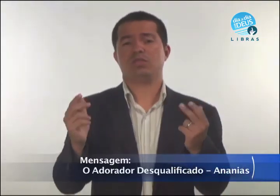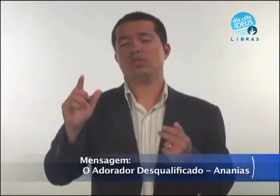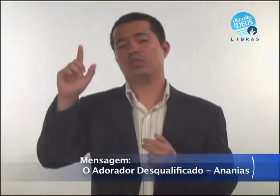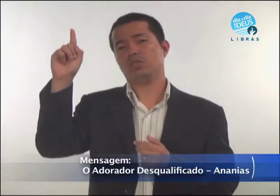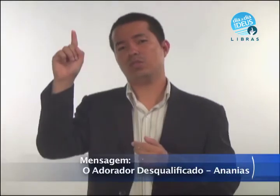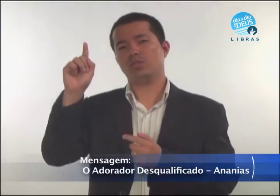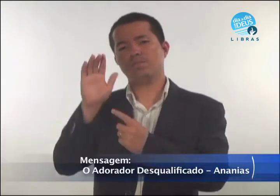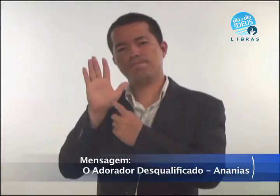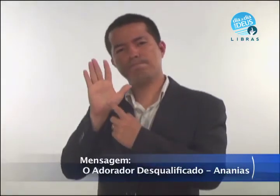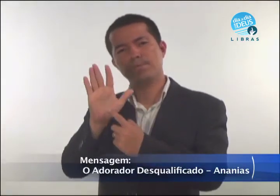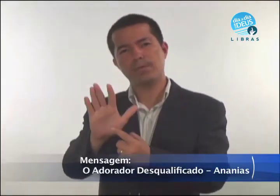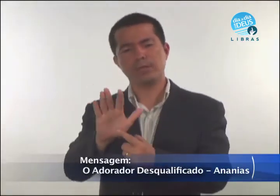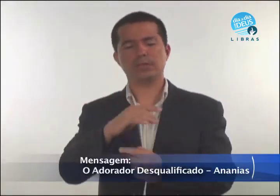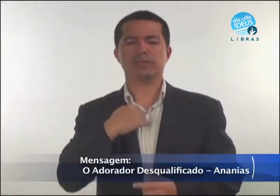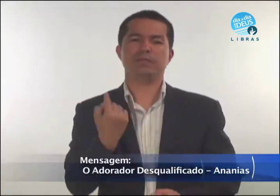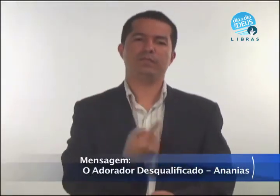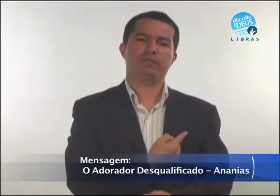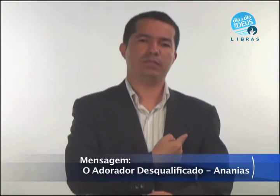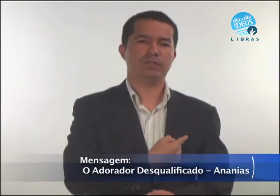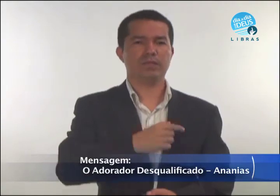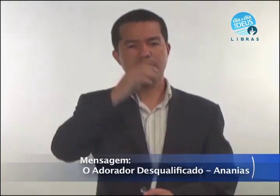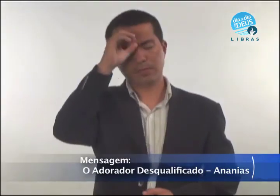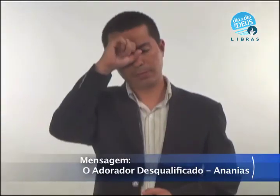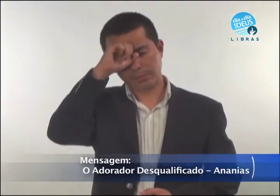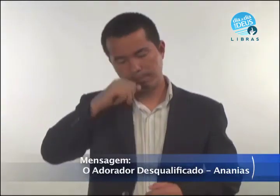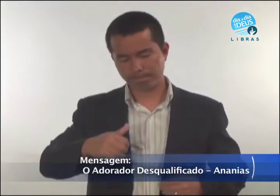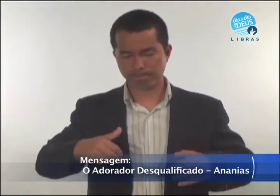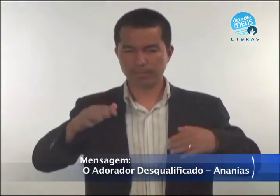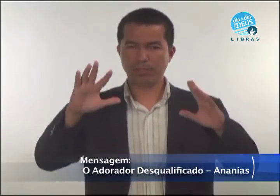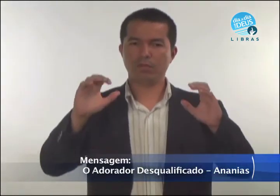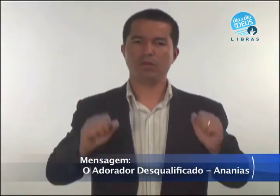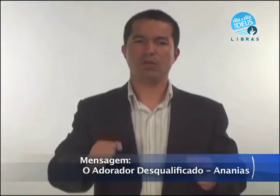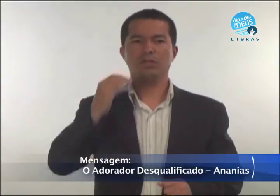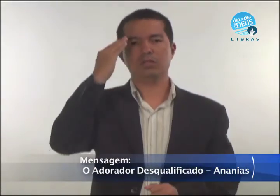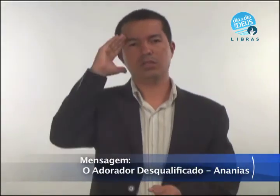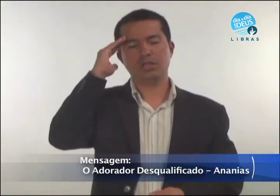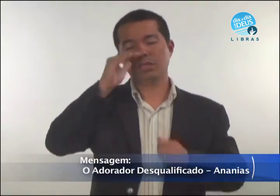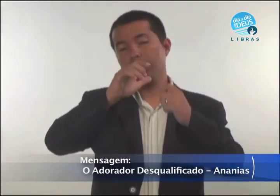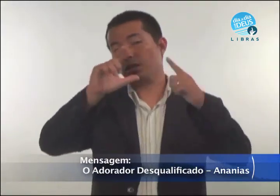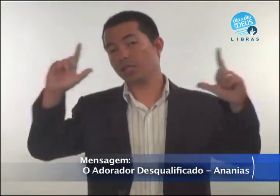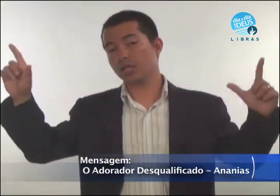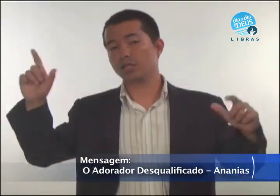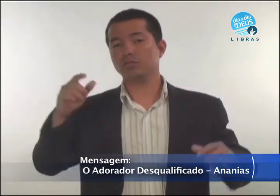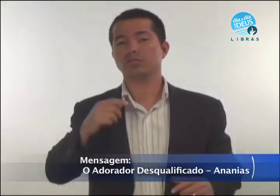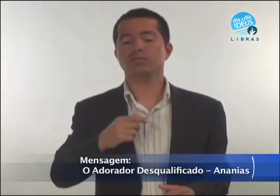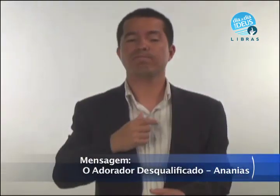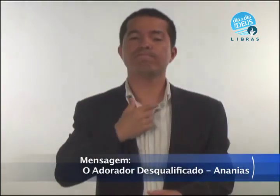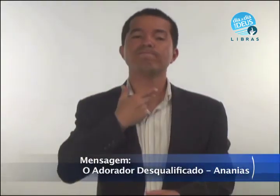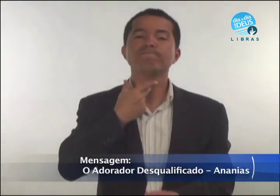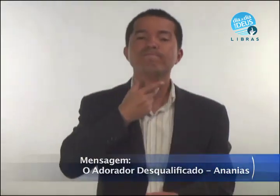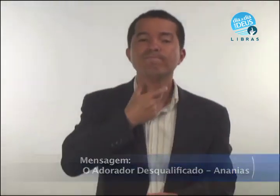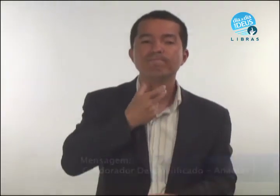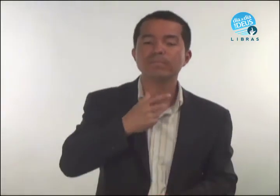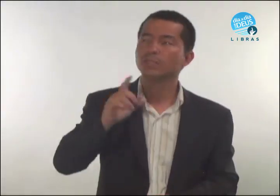áreas da nossa vida, para que a gente possa compreender a voz de Deus e se render a Ele.